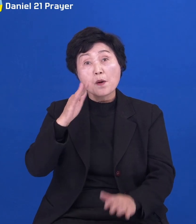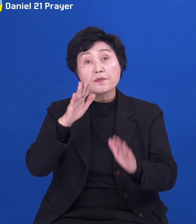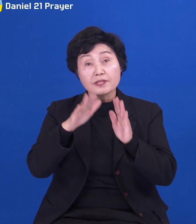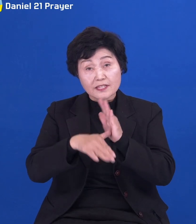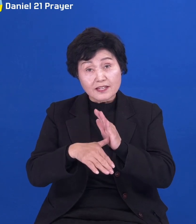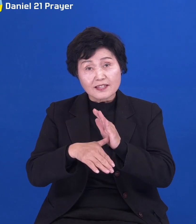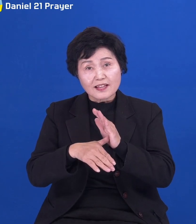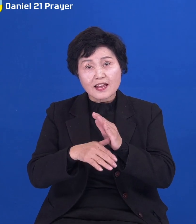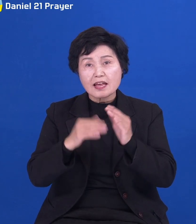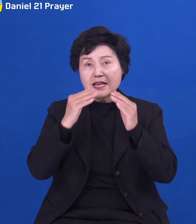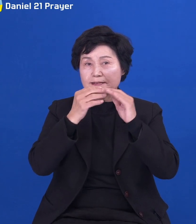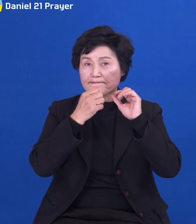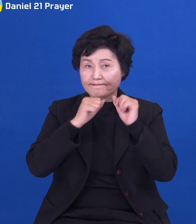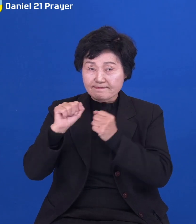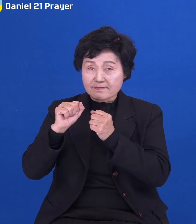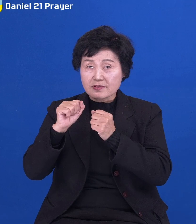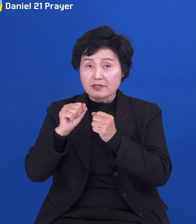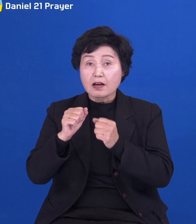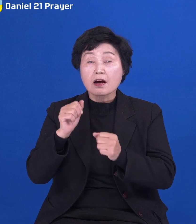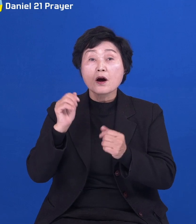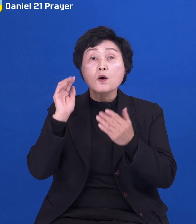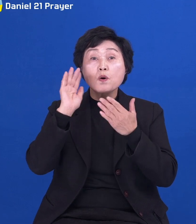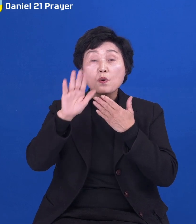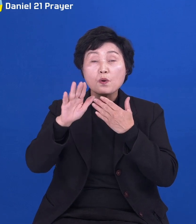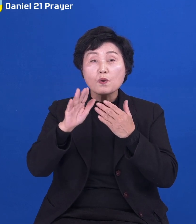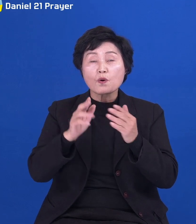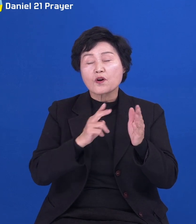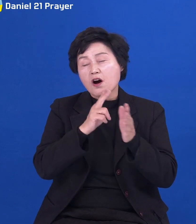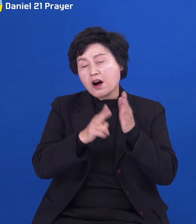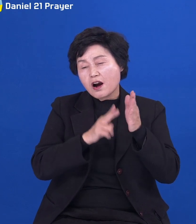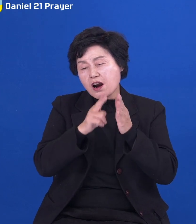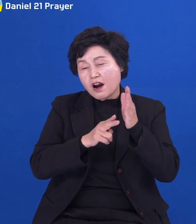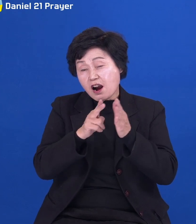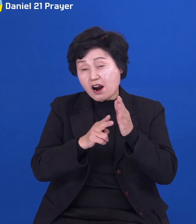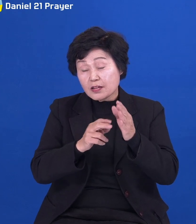타고 다니면서 혹은 시장에서 소매치기 하면서